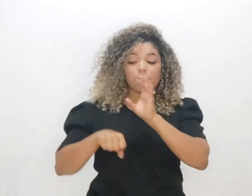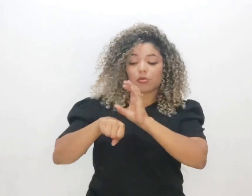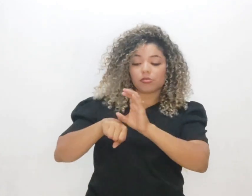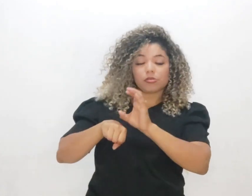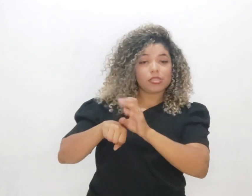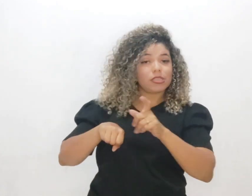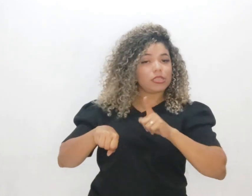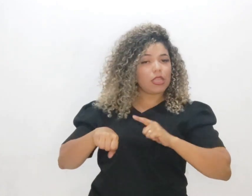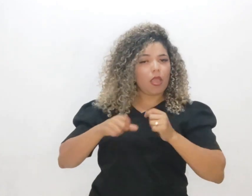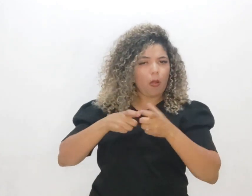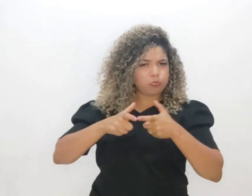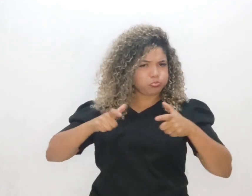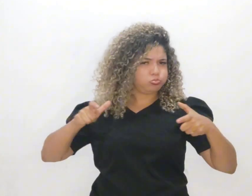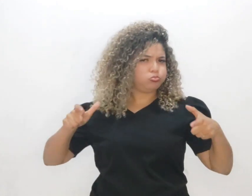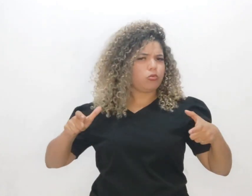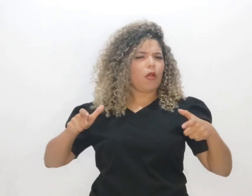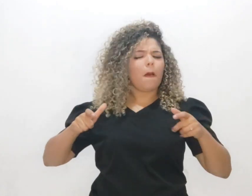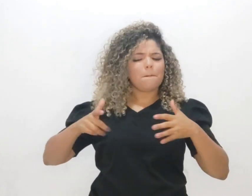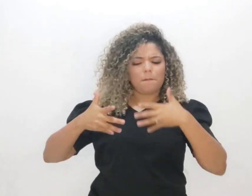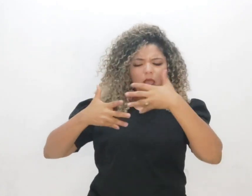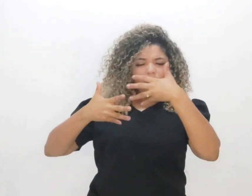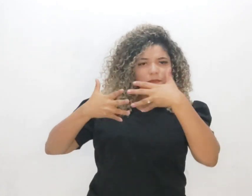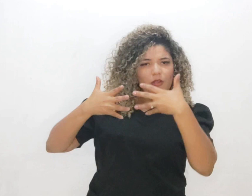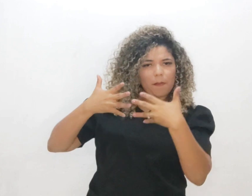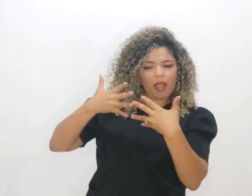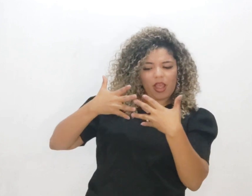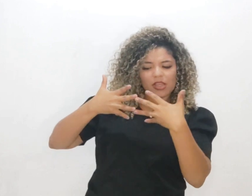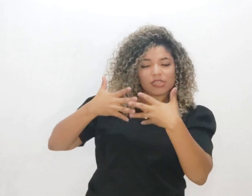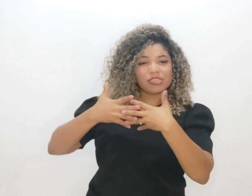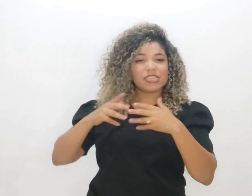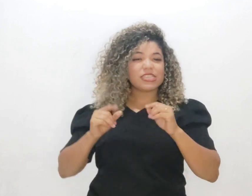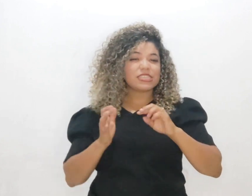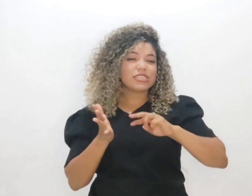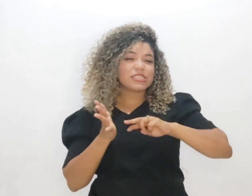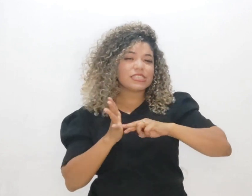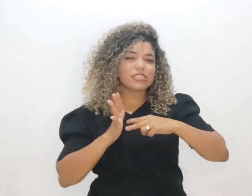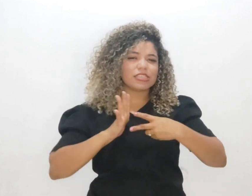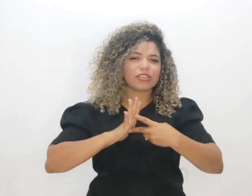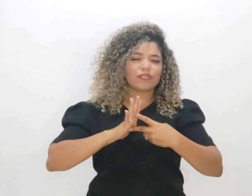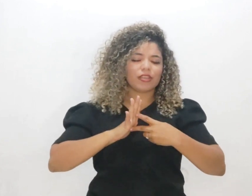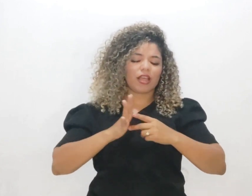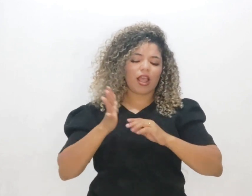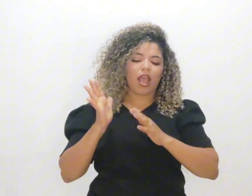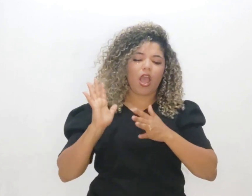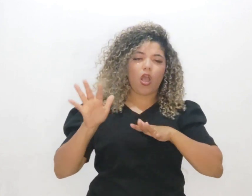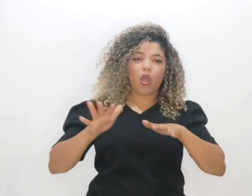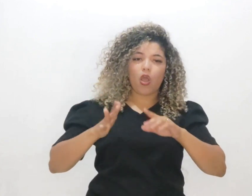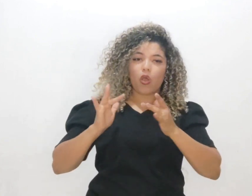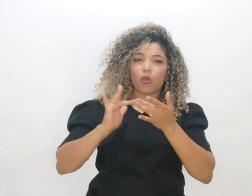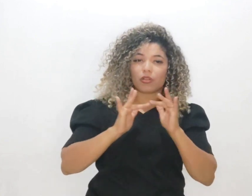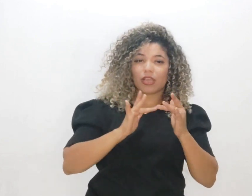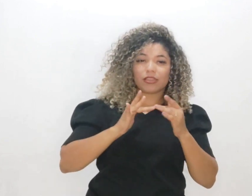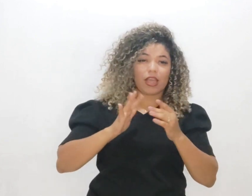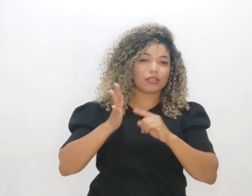tamanho muito maior, tem muito mais dente. Isso significa que se ela estiver conectada ao motor, ela é chamada de engrenagem